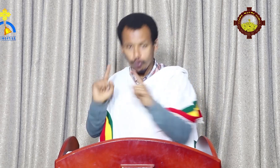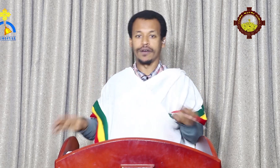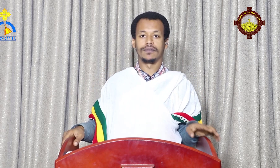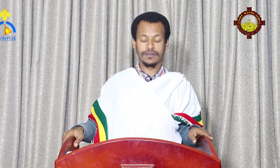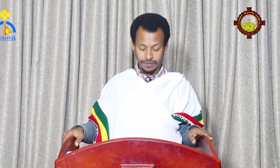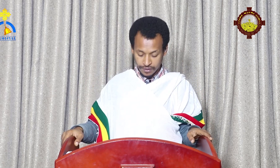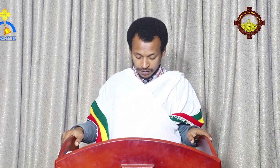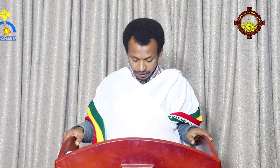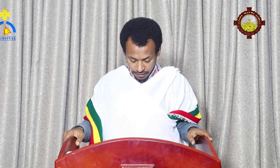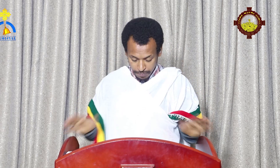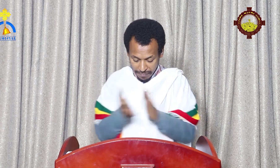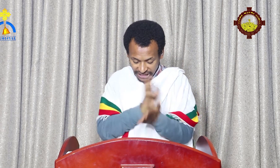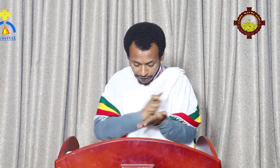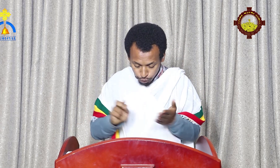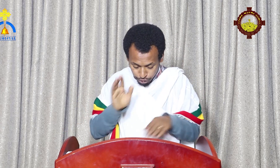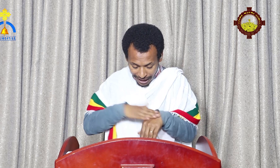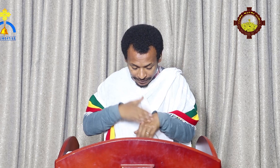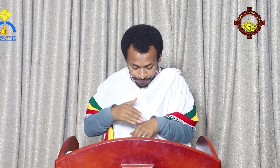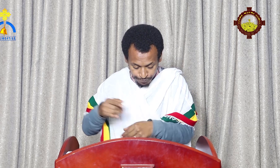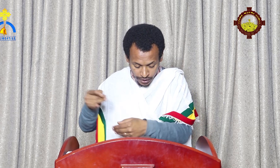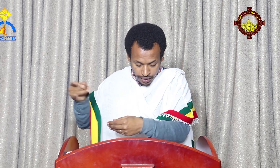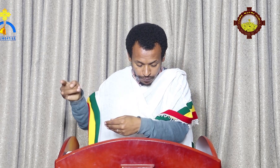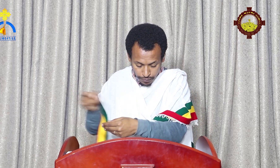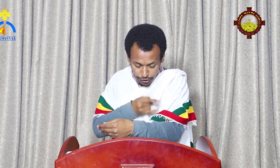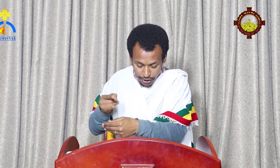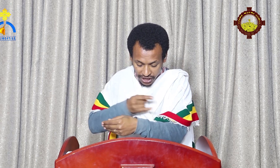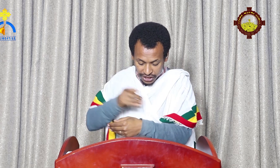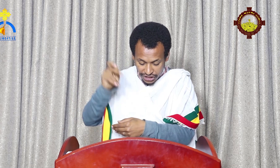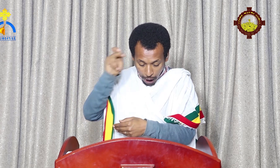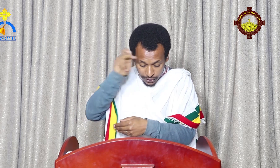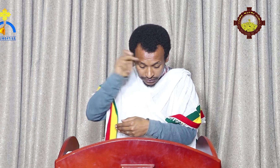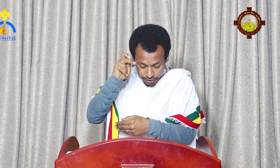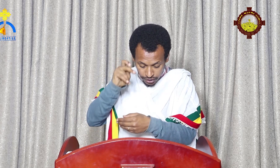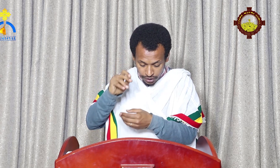ተናግሯል። በመጽሐፍ ቅዱስ ላይ መዝሙረ ዳዊት